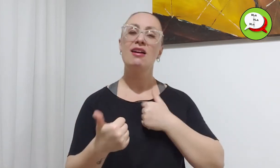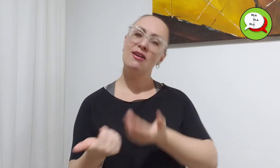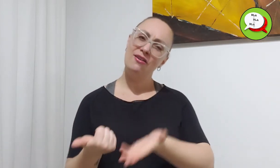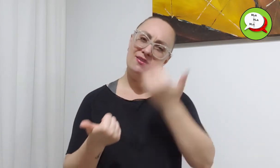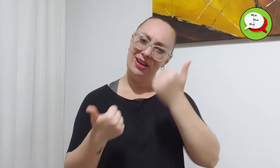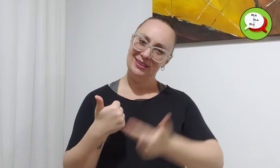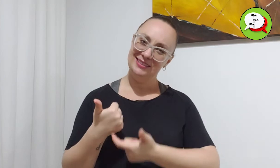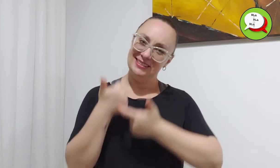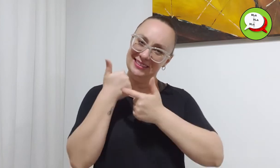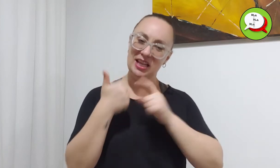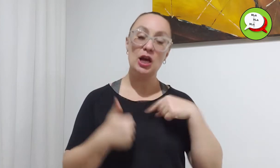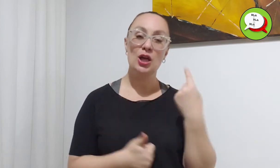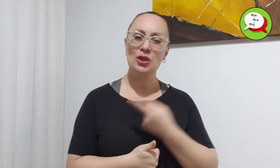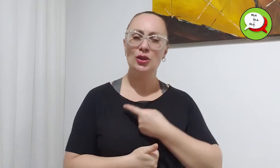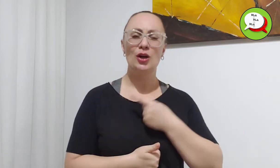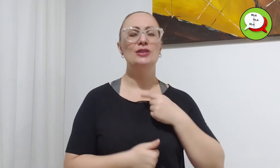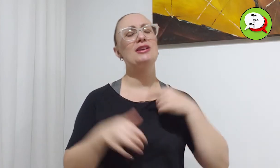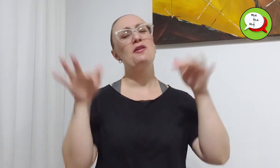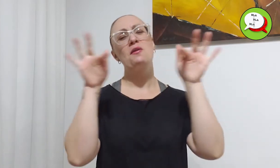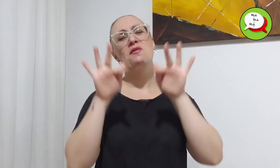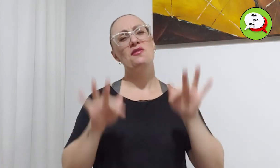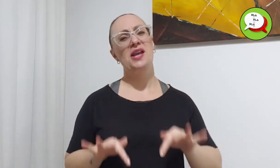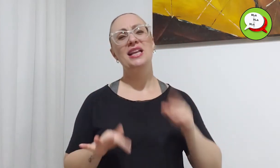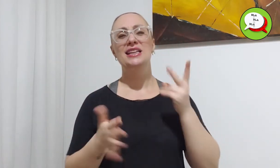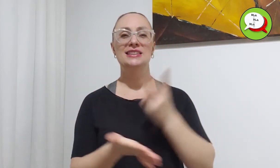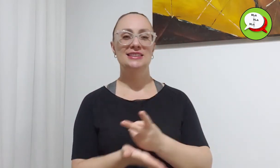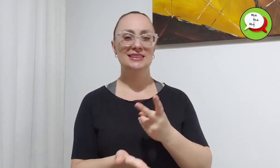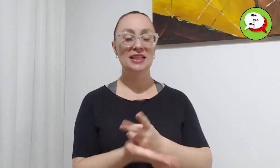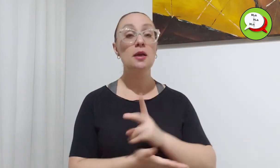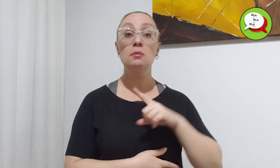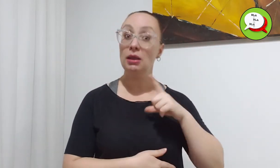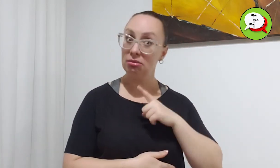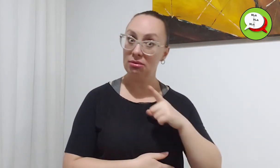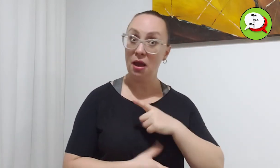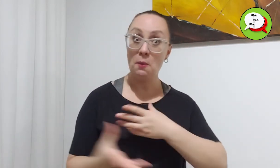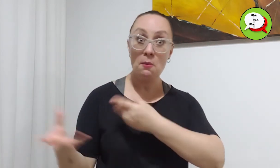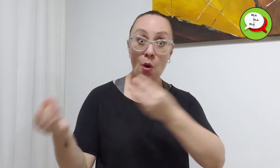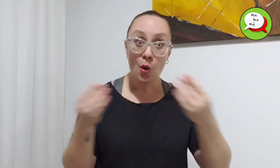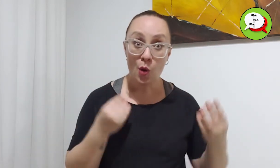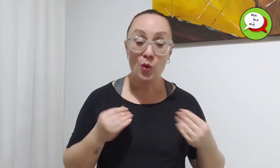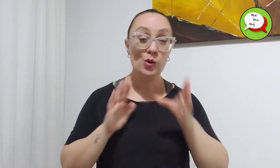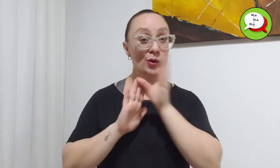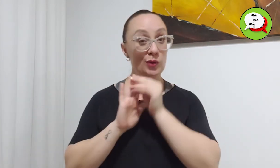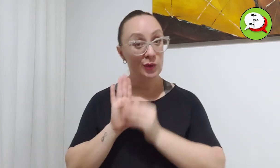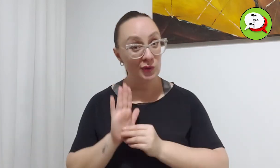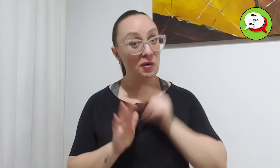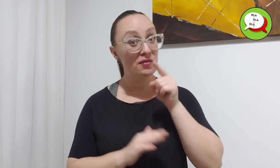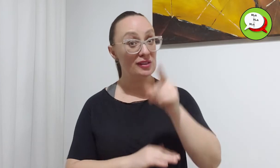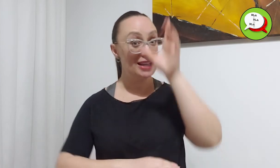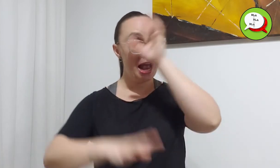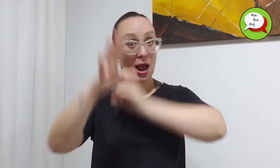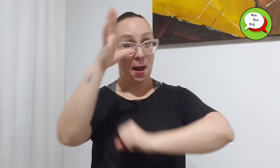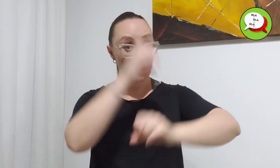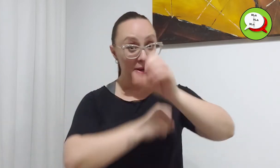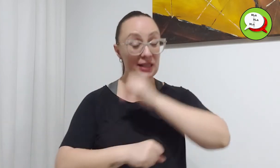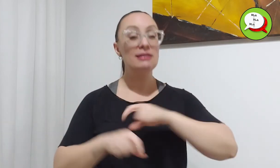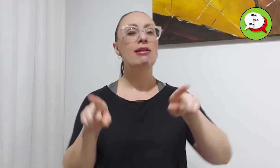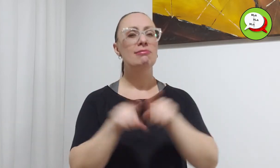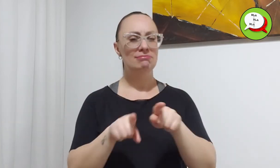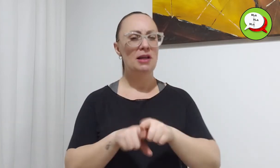ficaremos muito felizes. E nós temos muito conteúdo para você aprender e praticar a Libras e